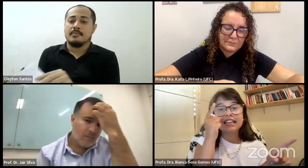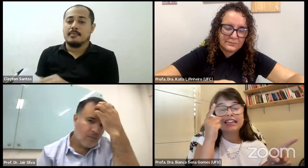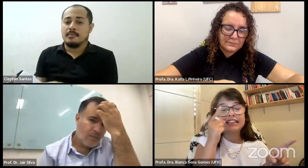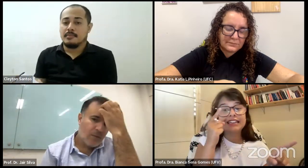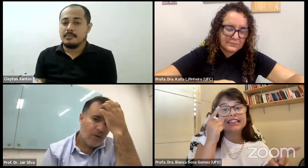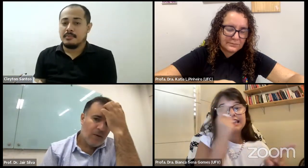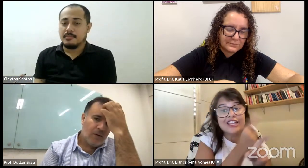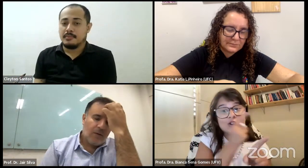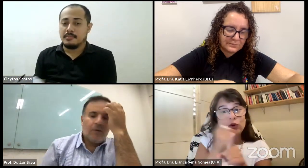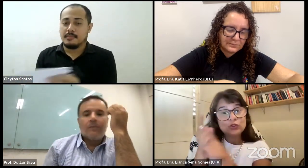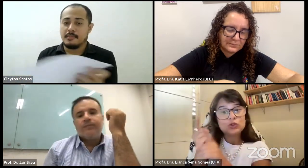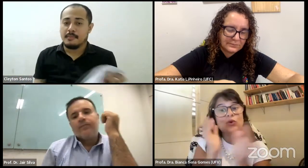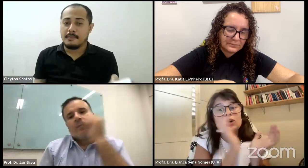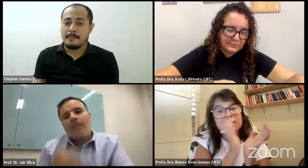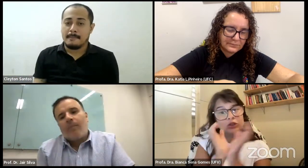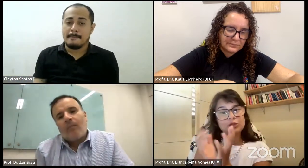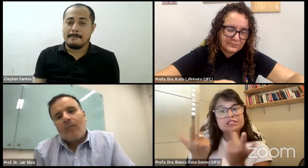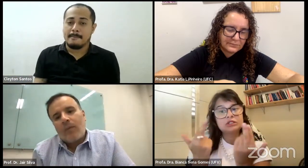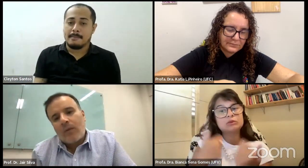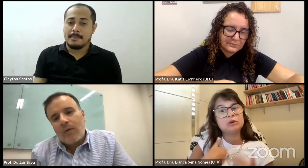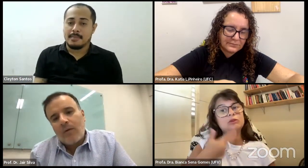Na página 35 também.